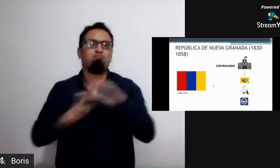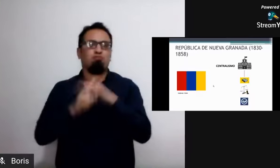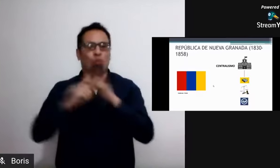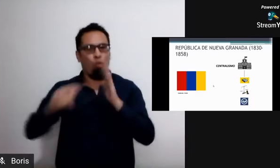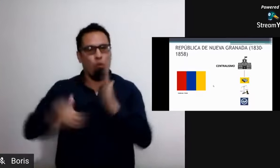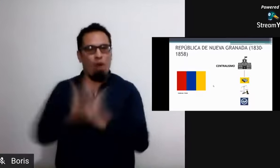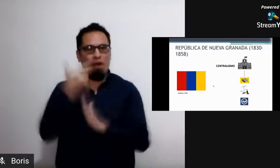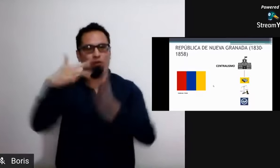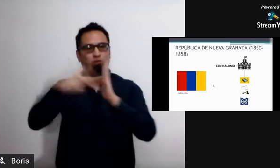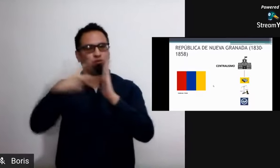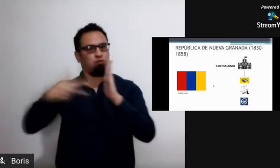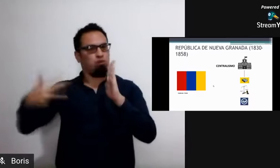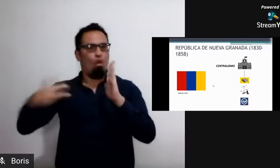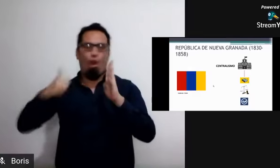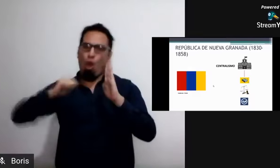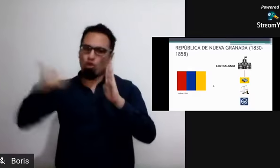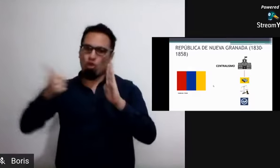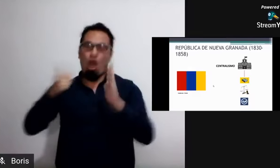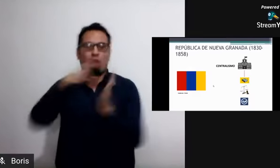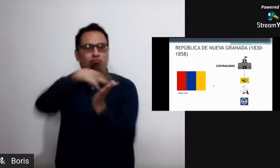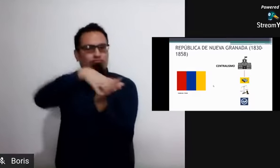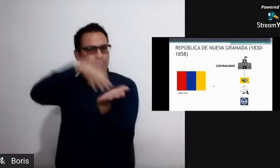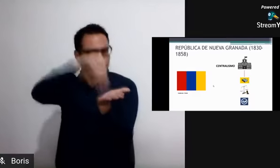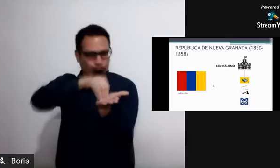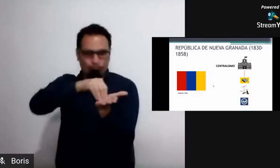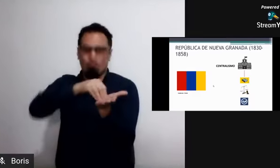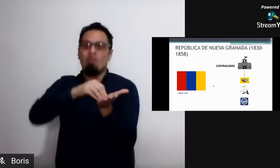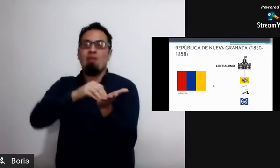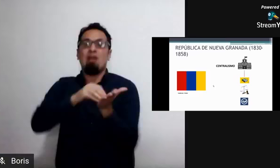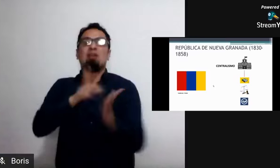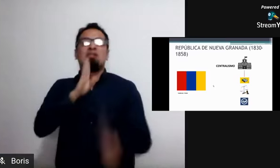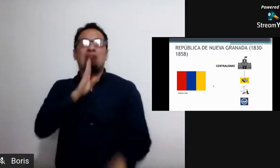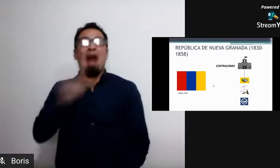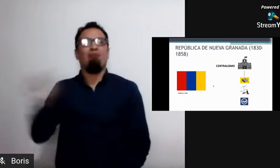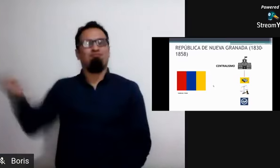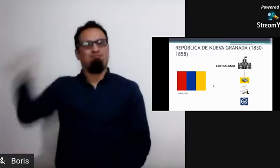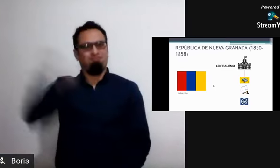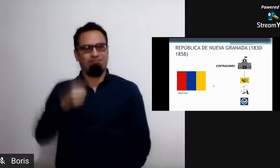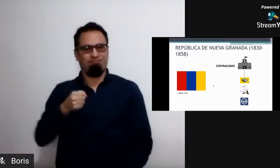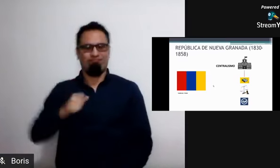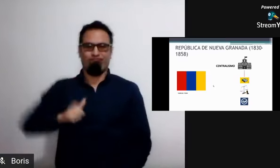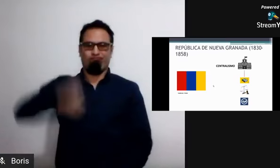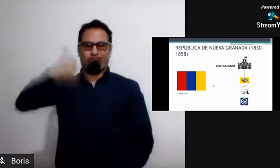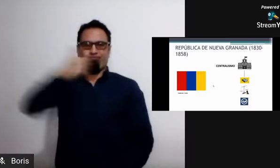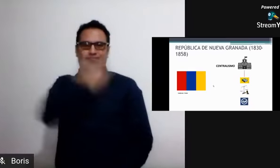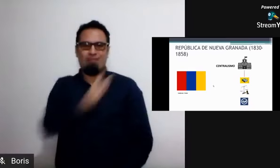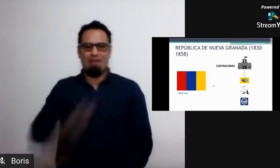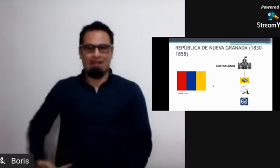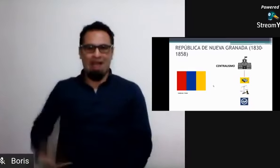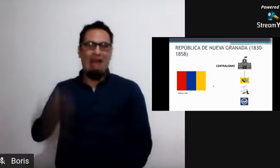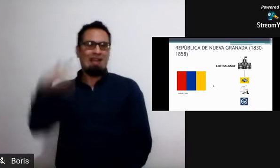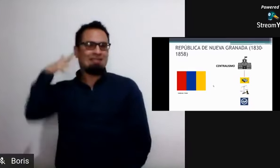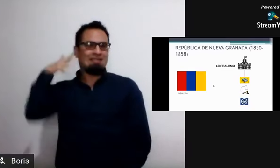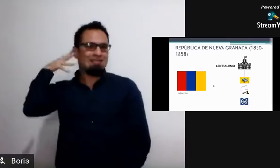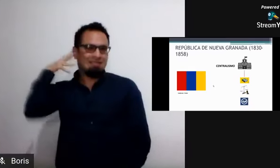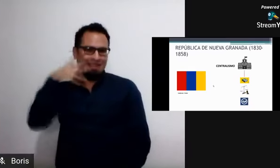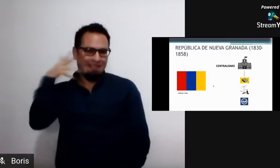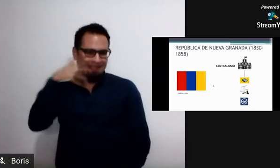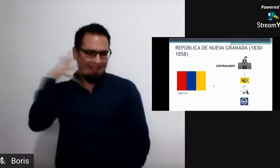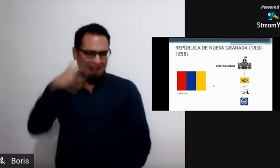año 1830, entonces se convoca esta nueva república centralista que está